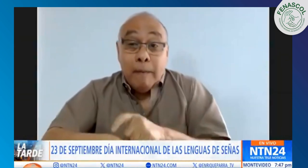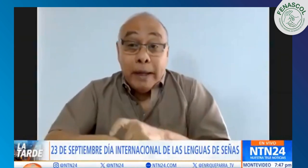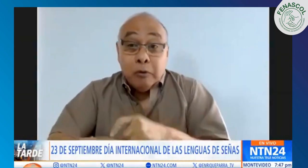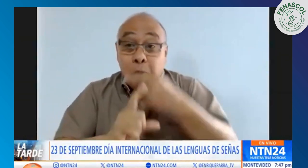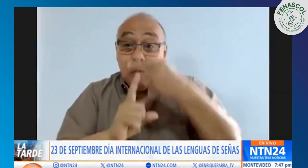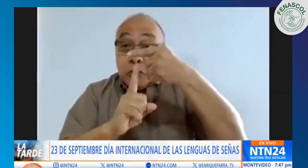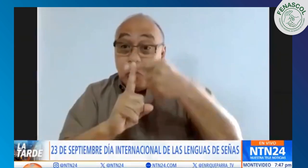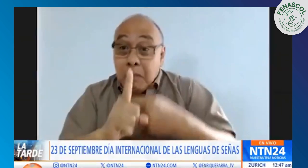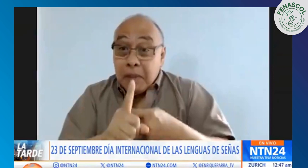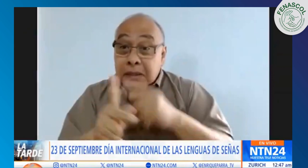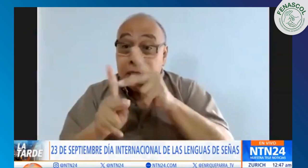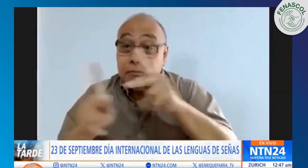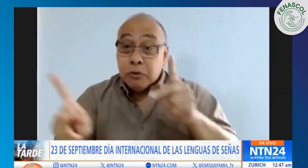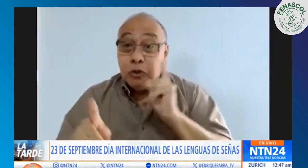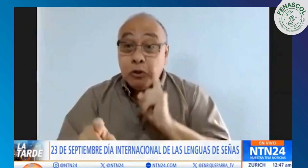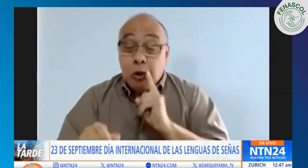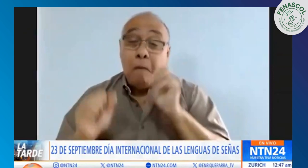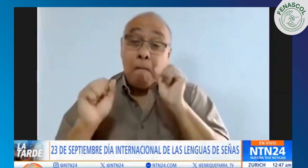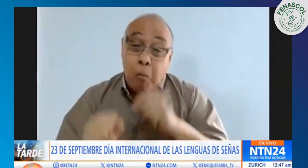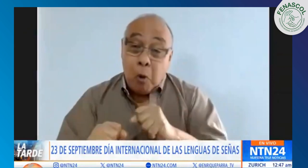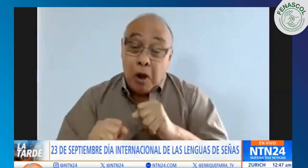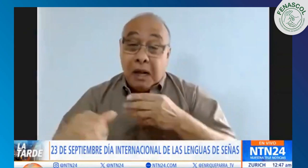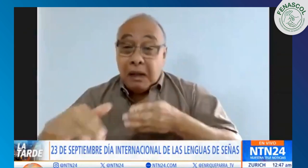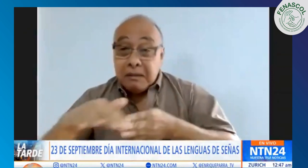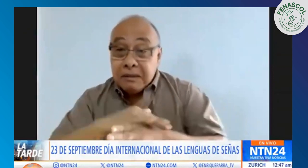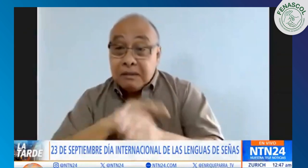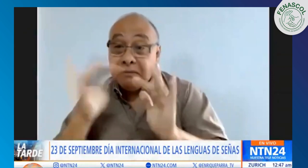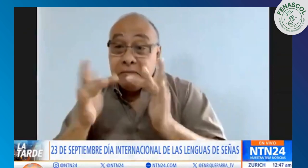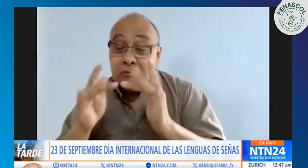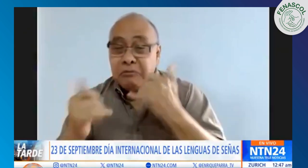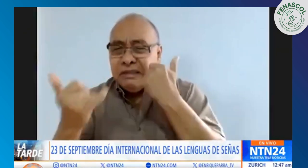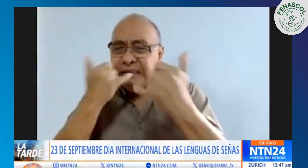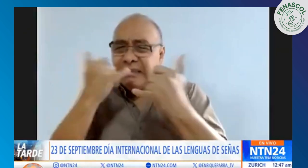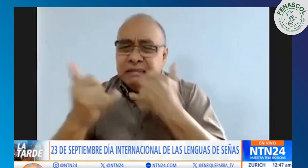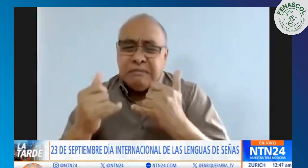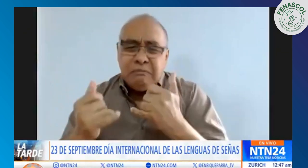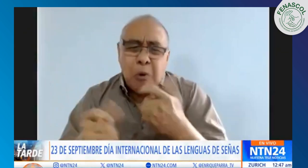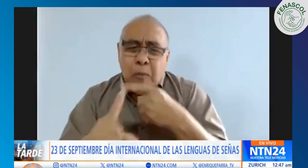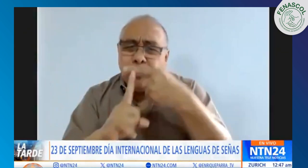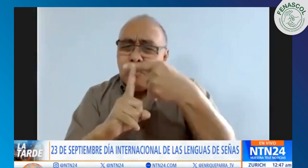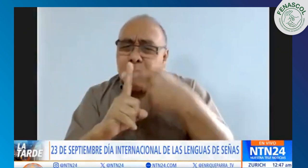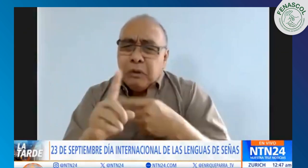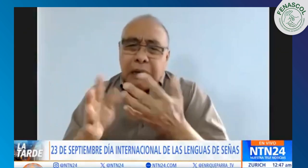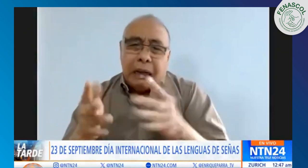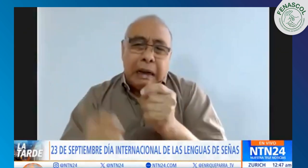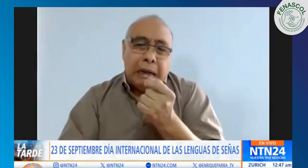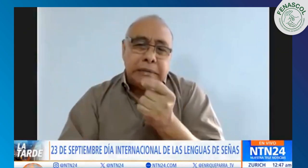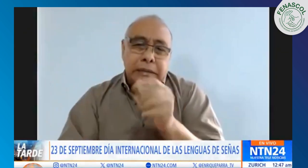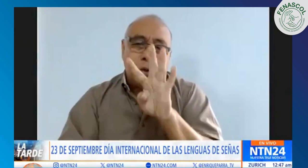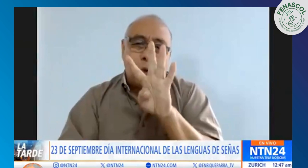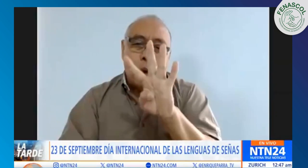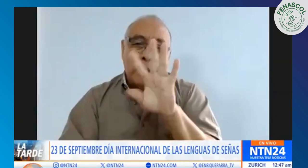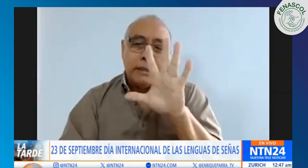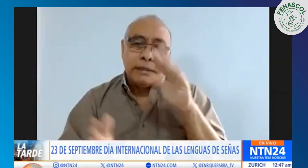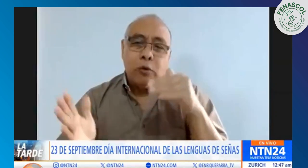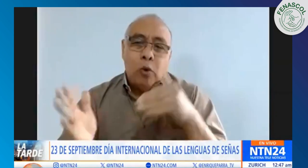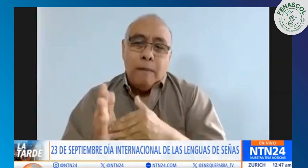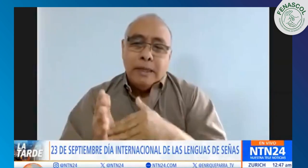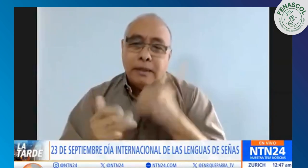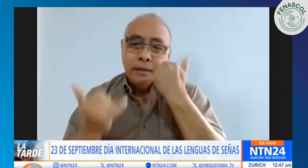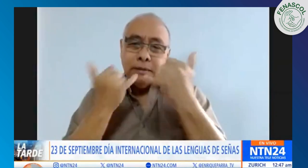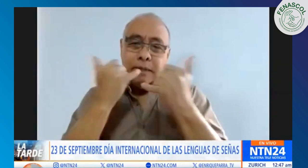puedan realizar llamadas a personas oyentes, entre otras, de forma gratuita. Pero vemos que alrededor